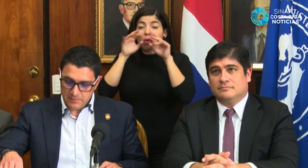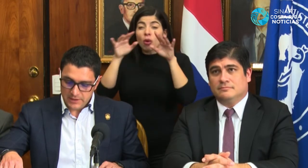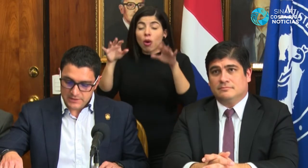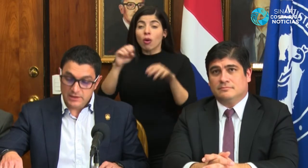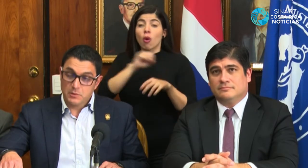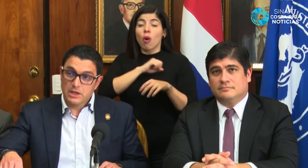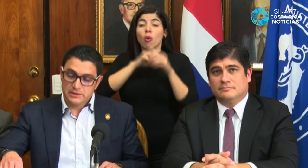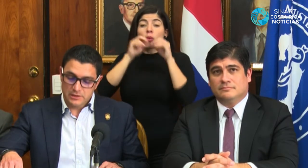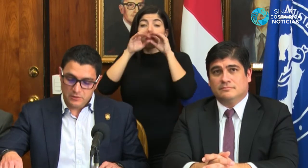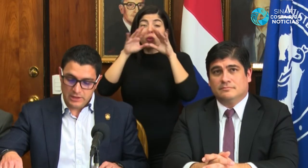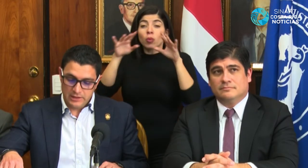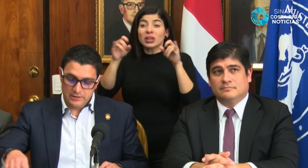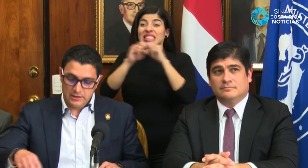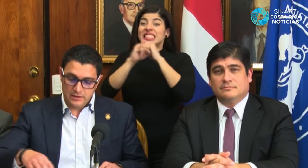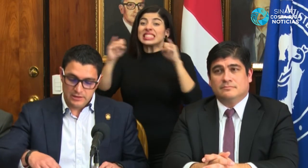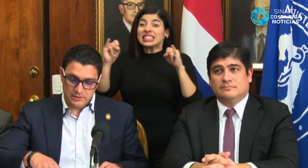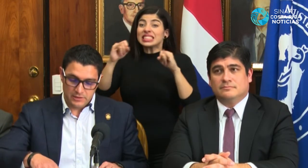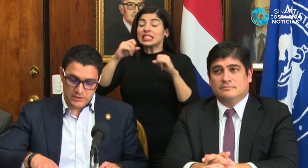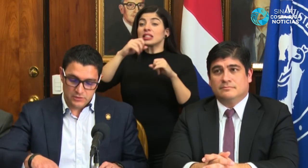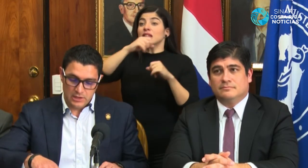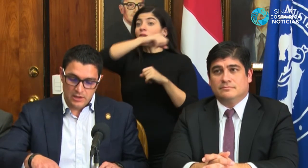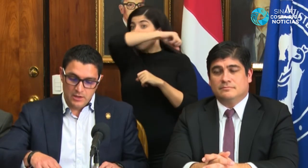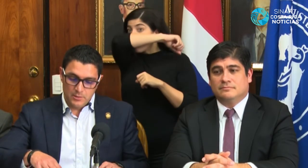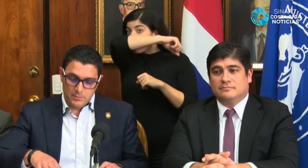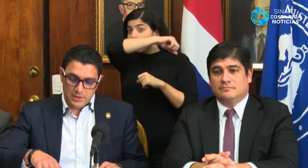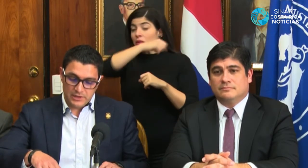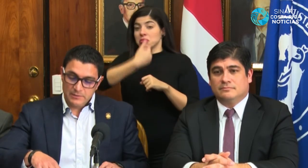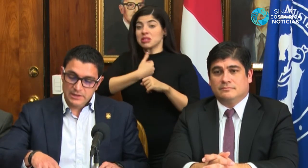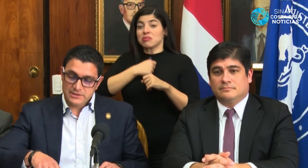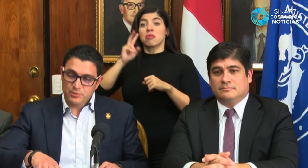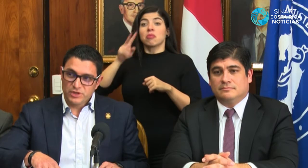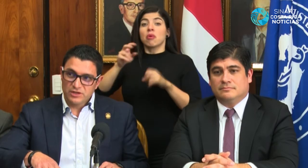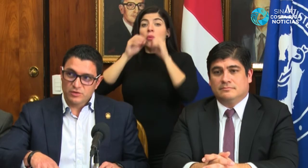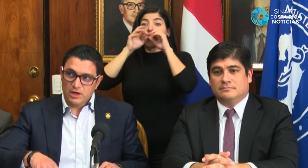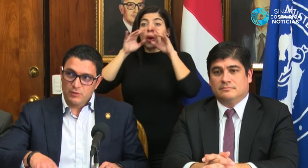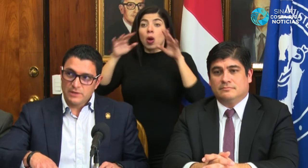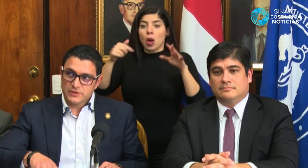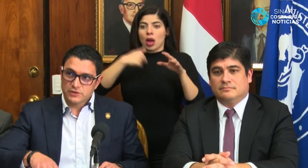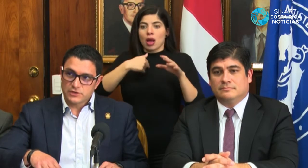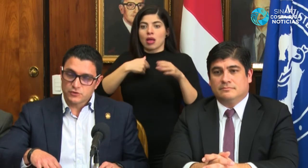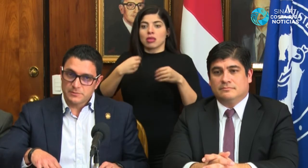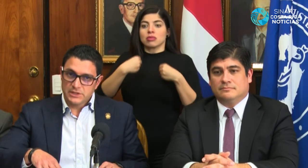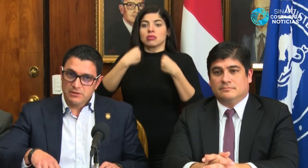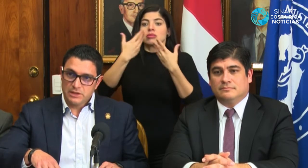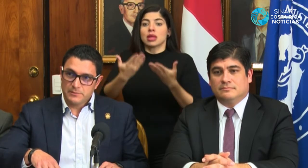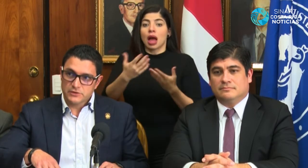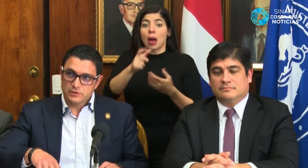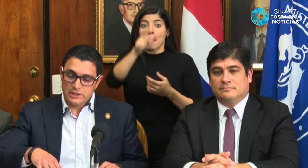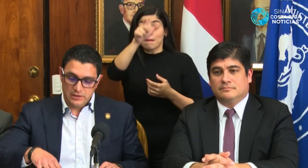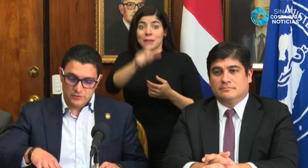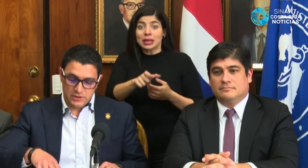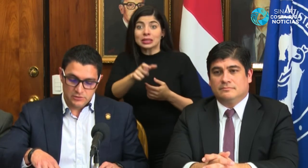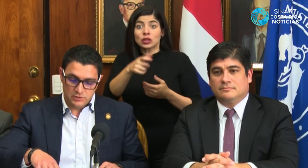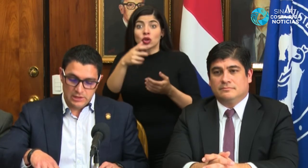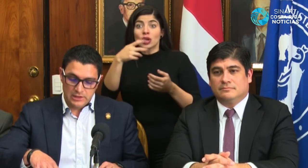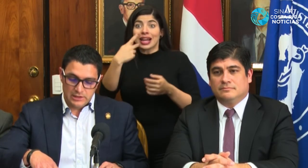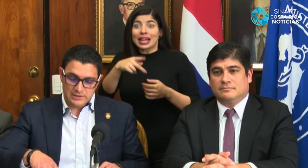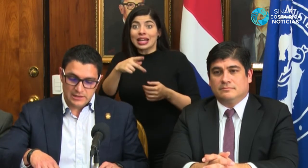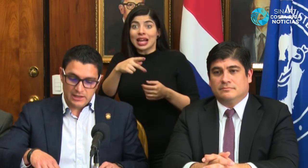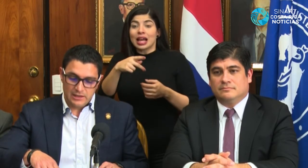sin taparse adecuadamente con la cara interna del antebrazo, perfectamente está poniendo a una persona susceptible, a una persona en